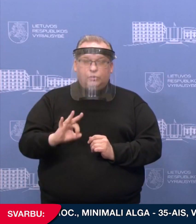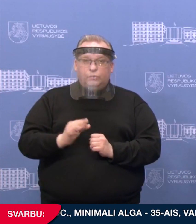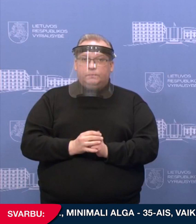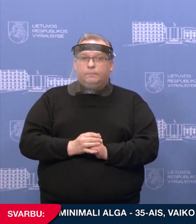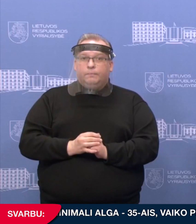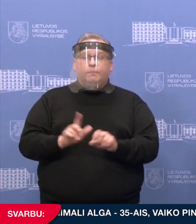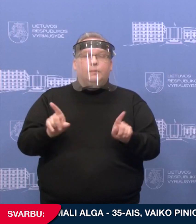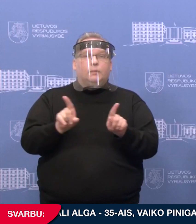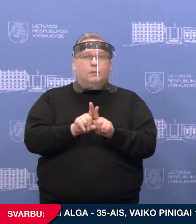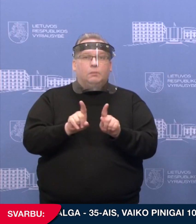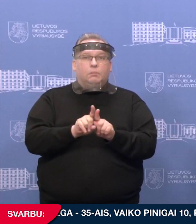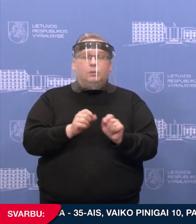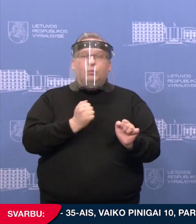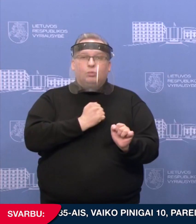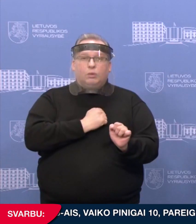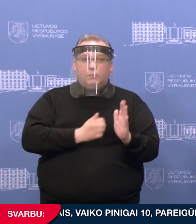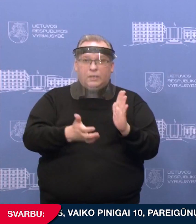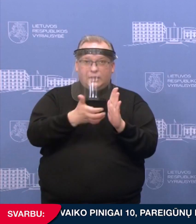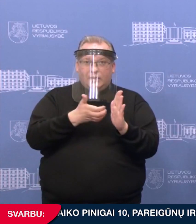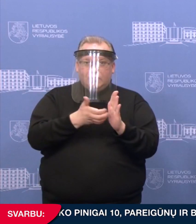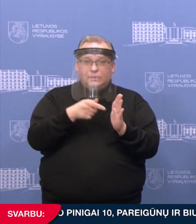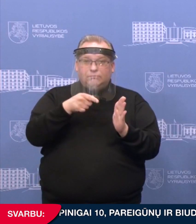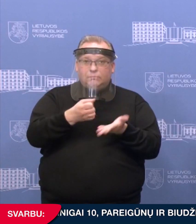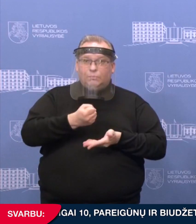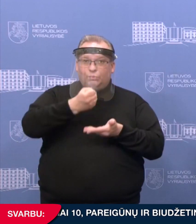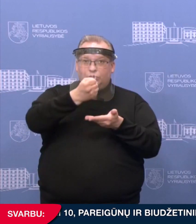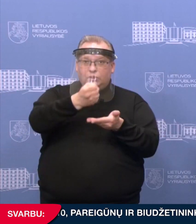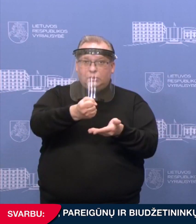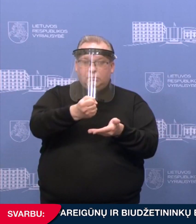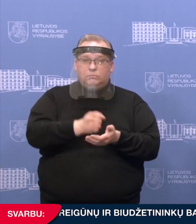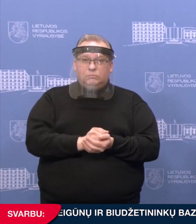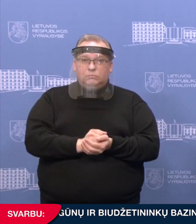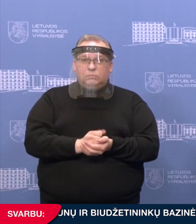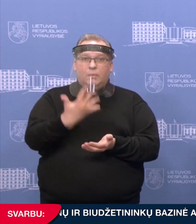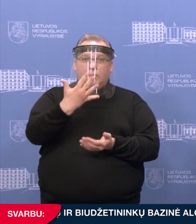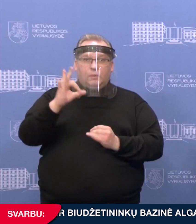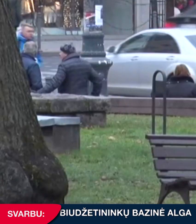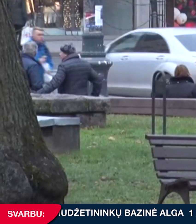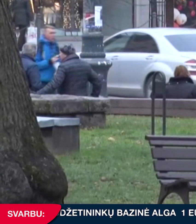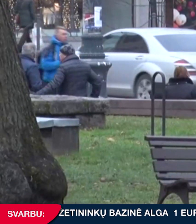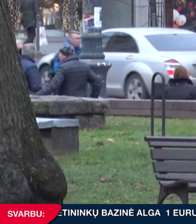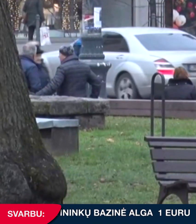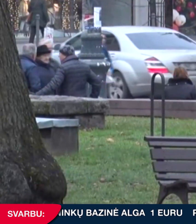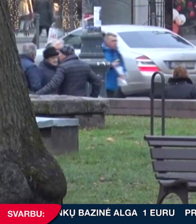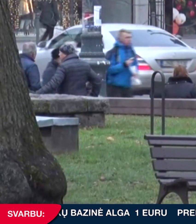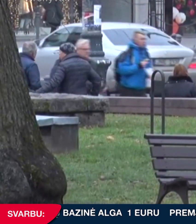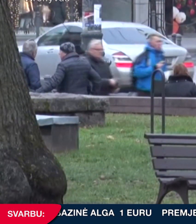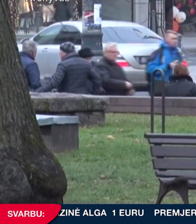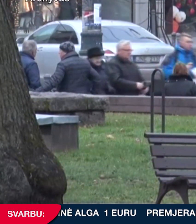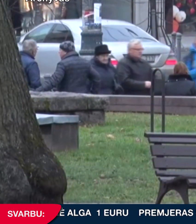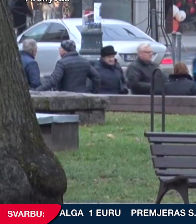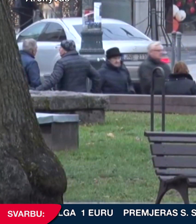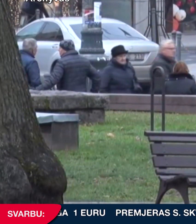ir turėsime deficitinį biudžetą 5 procentai. Minimalios algos